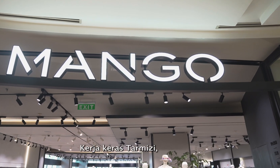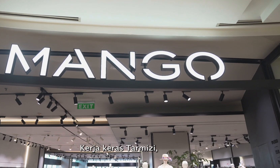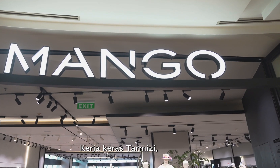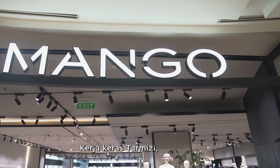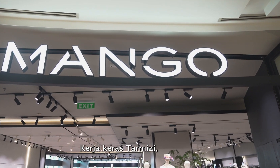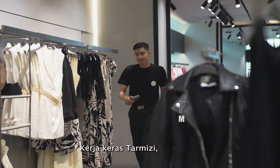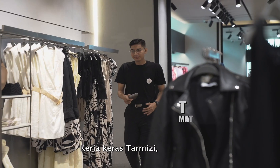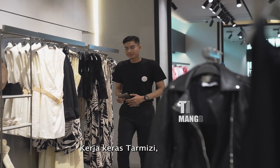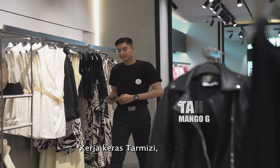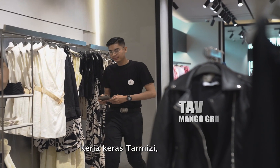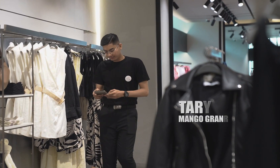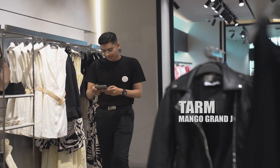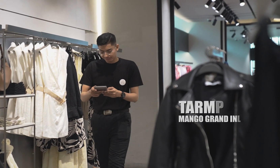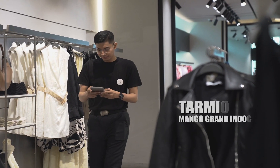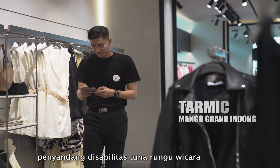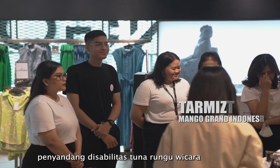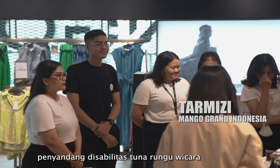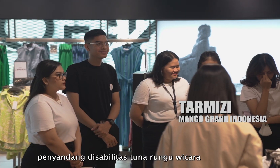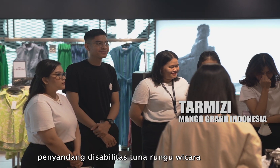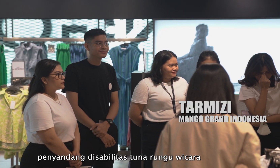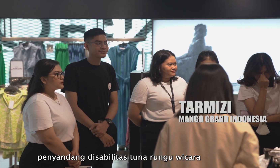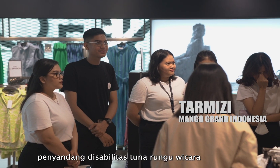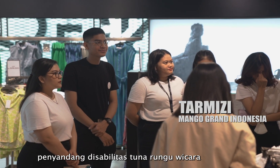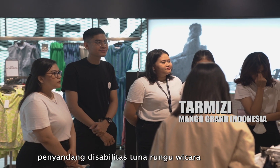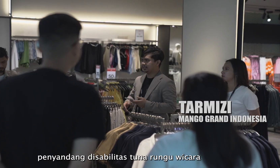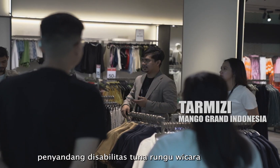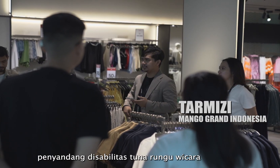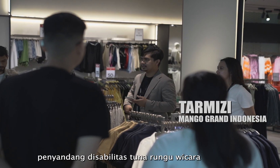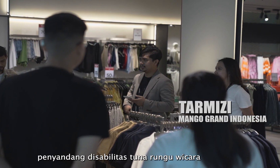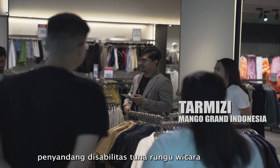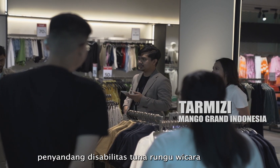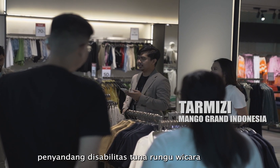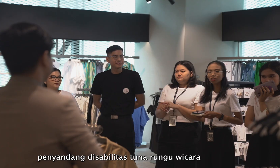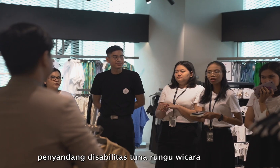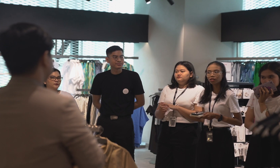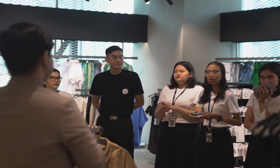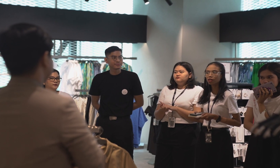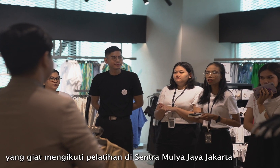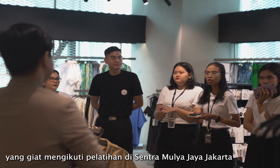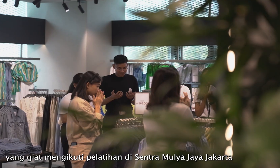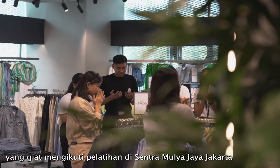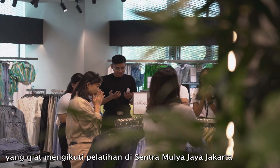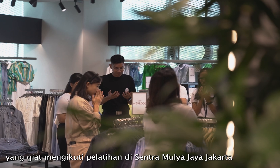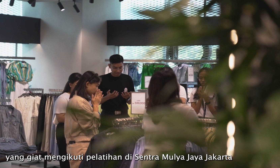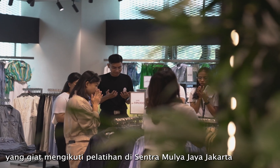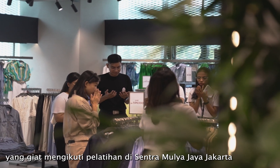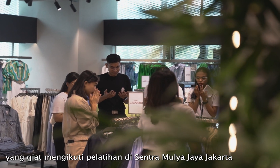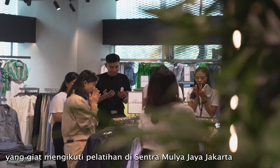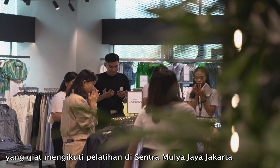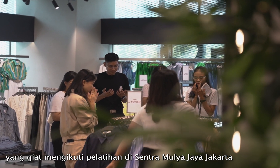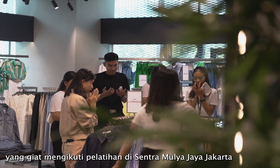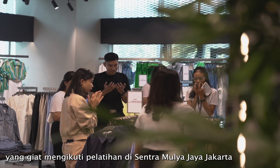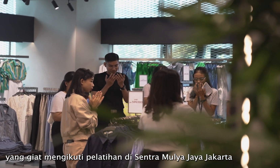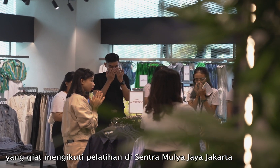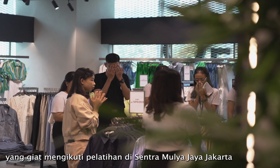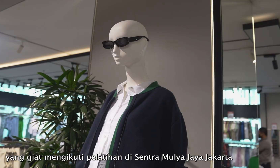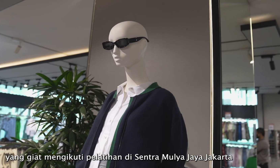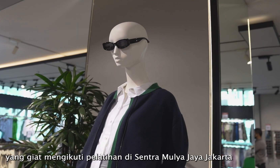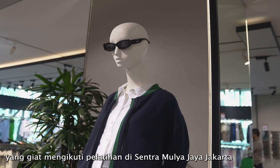pekerja keras Tarmizi, penyandang disabilitas tunarungu wicara yang giat mengikuti pelatihan di Sentra Mulia